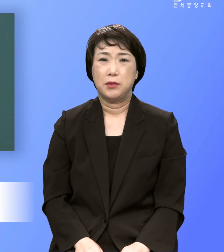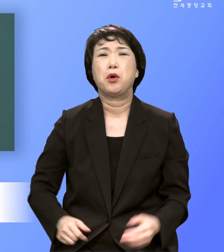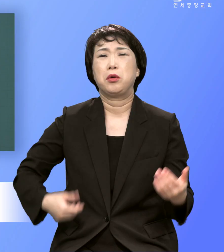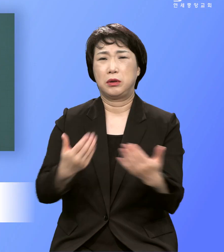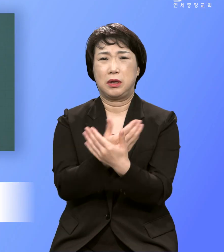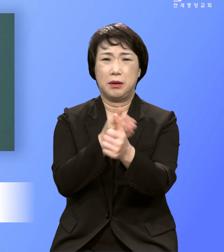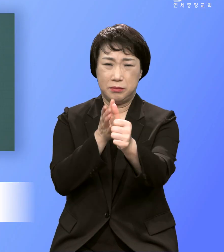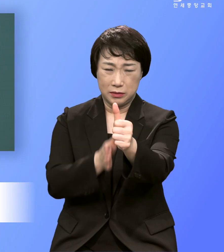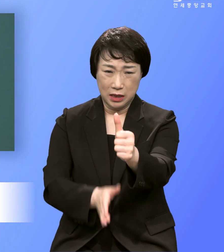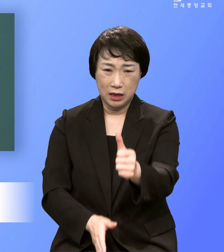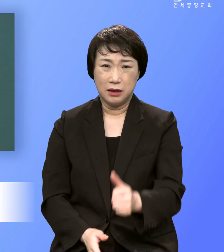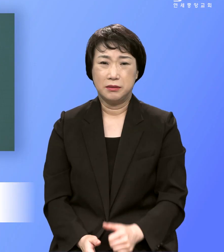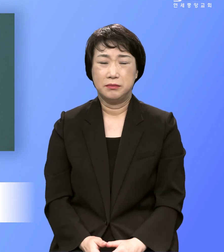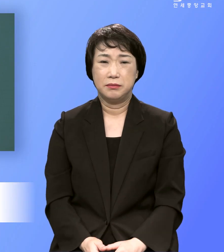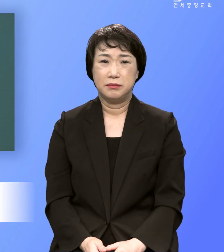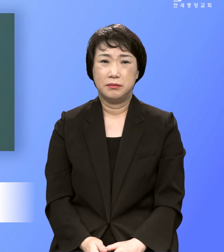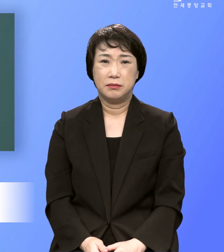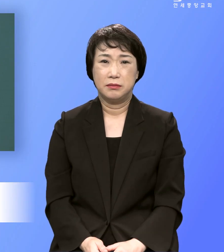회개하시기 바랍니다.